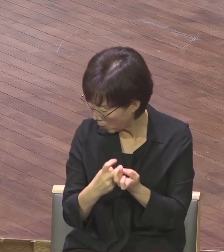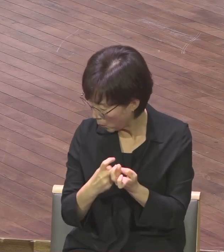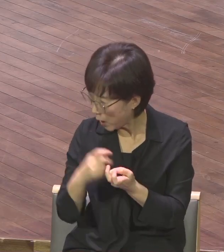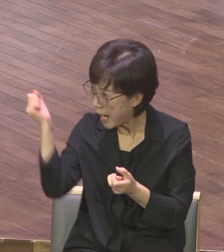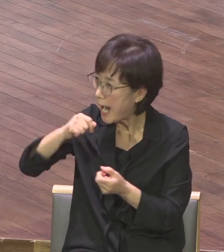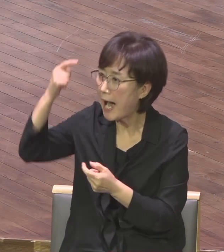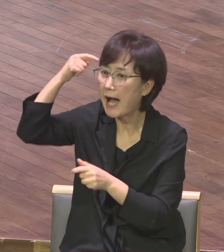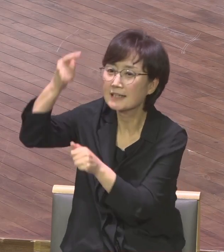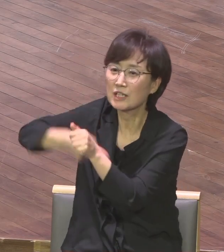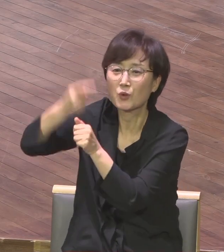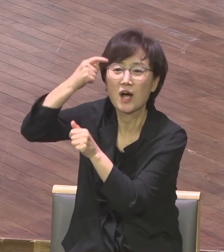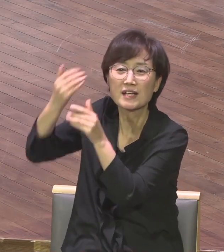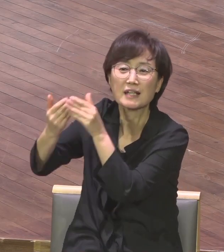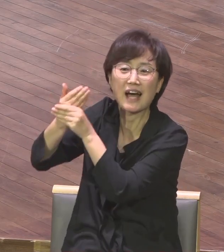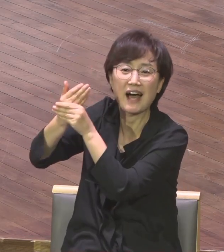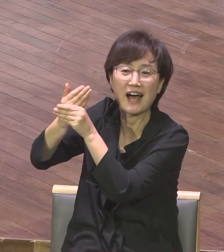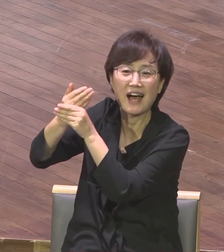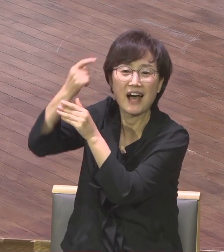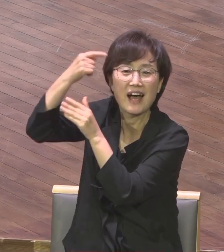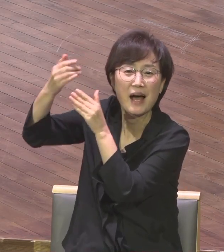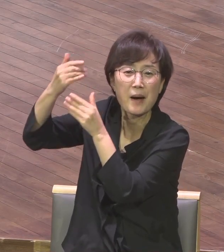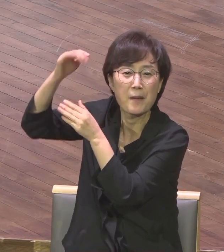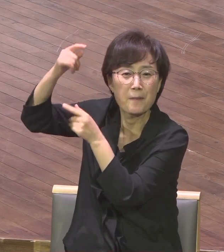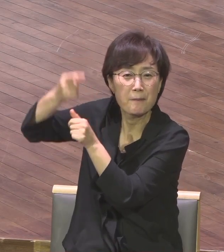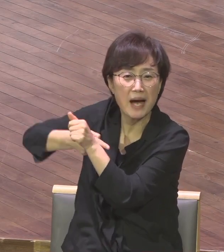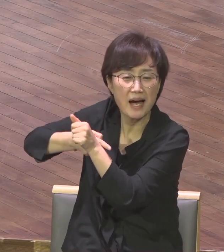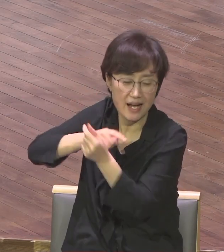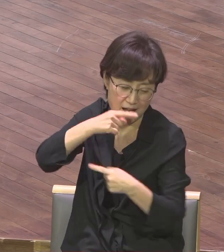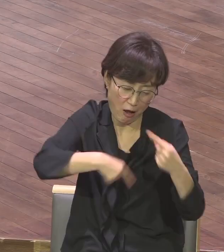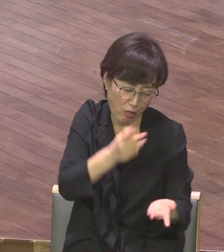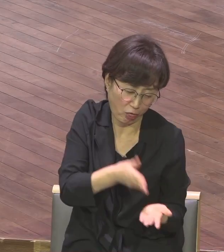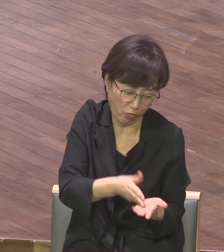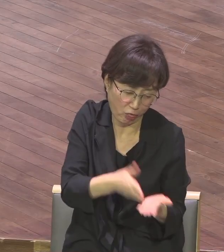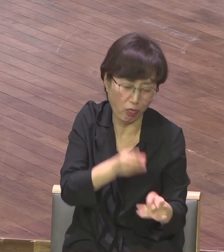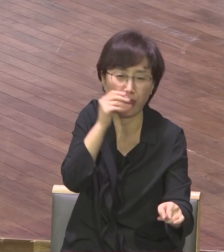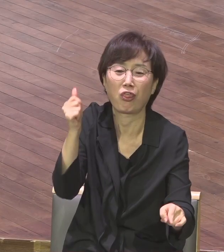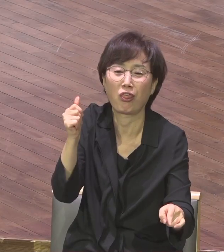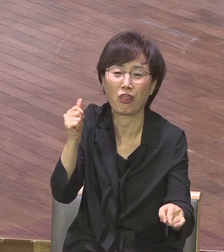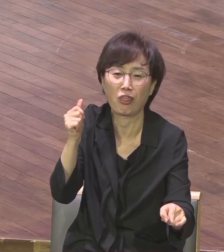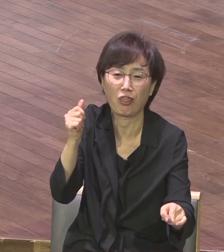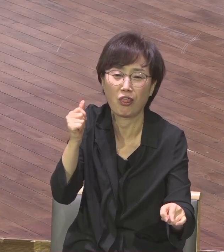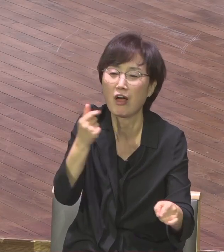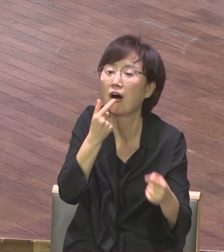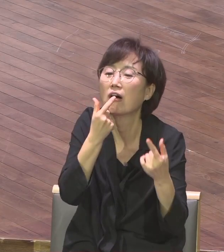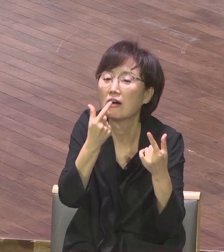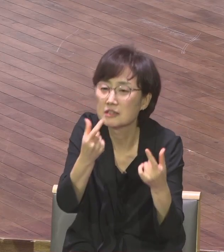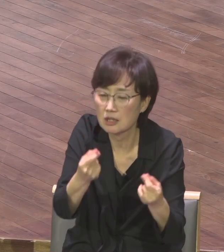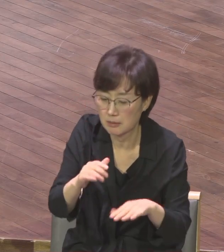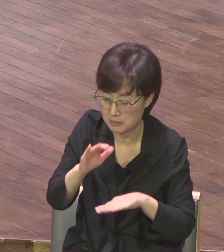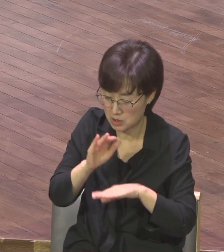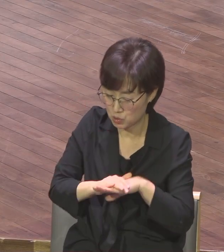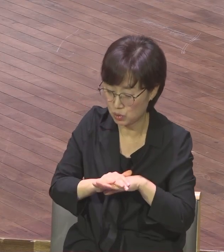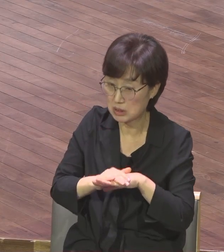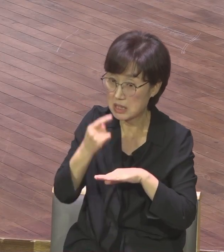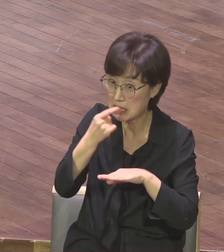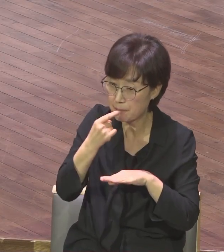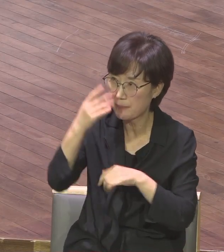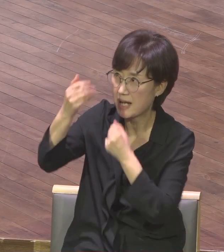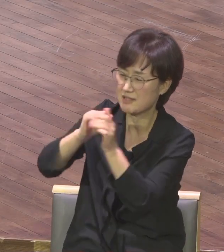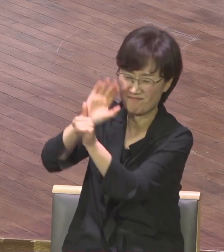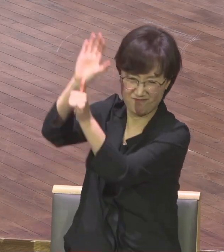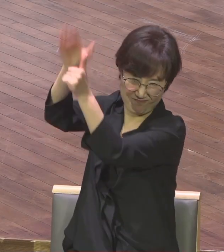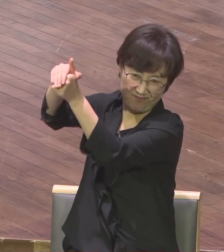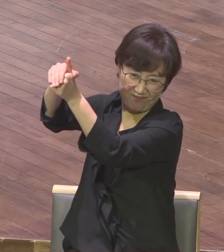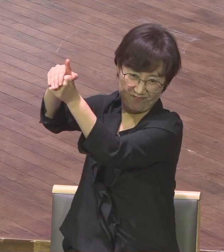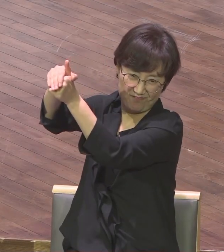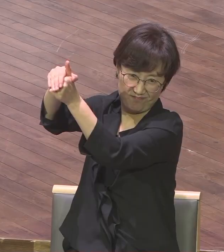너 염려를 주께 맡겨라. 입술을 주께 맡겨라. 나는 말을 잘 못하는데 그런 말 할 겁니다. 하나님이 생각나게 말하게